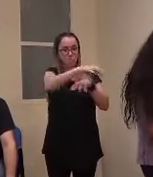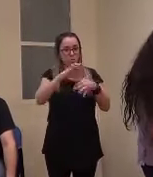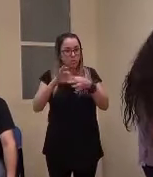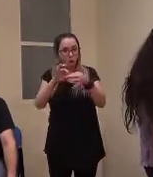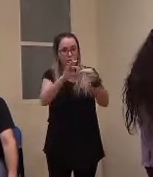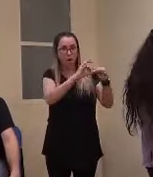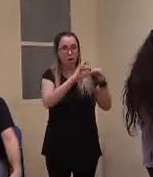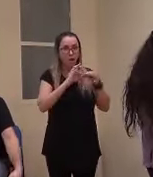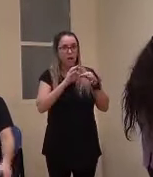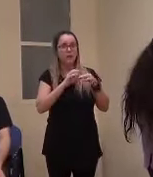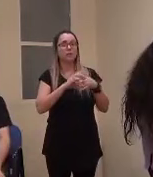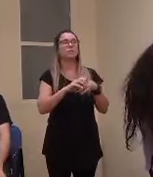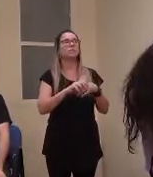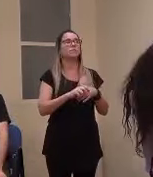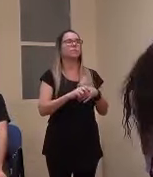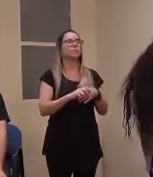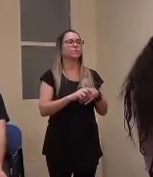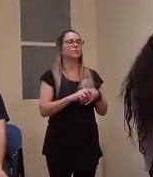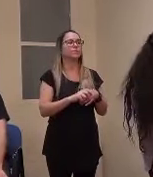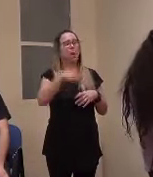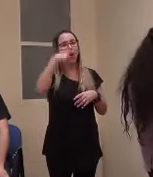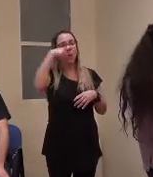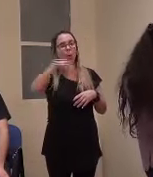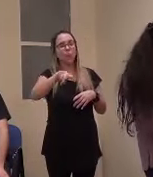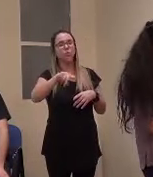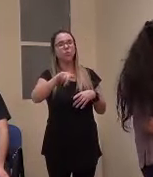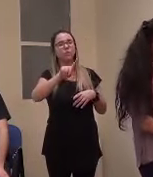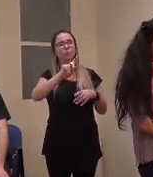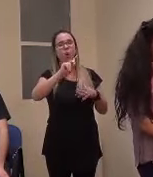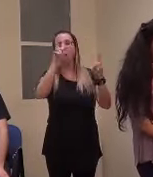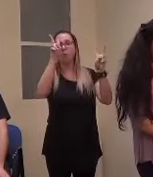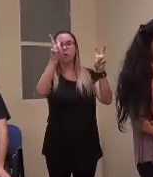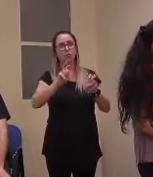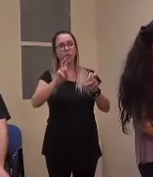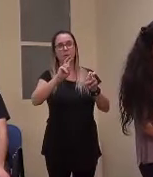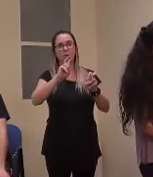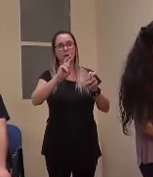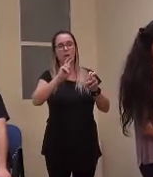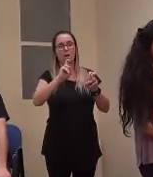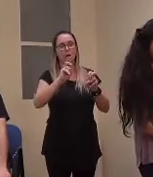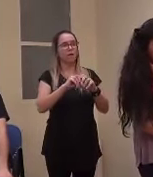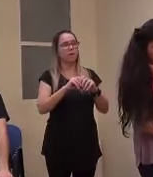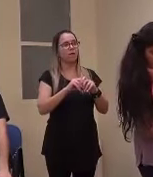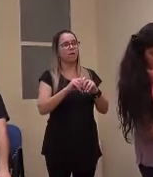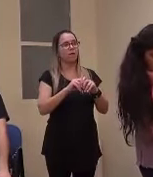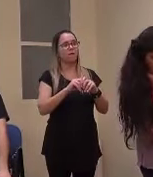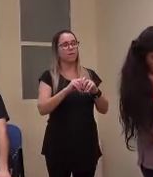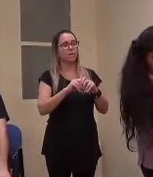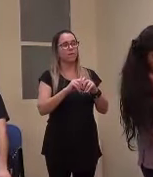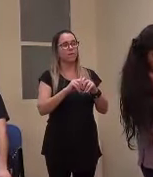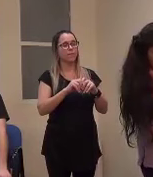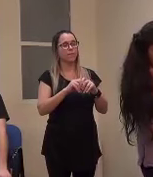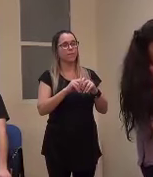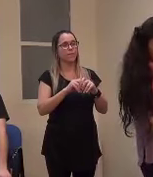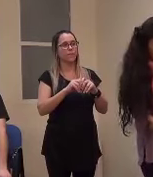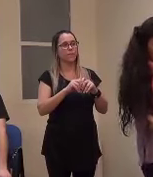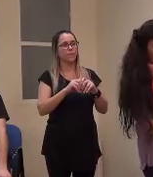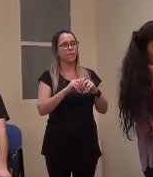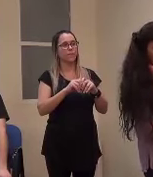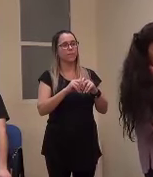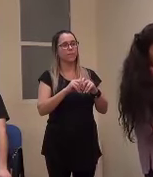y bueno finalmente otro de los temas que se tocaron fue la cuestión de que